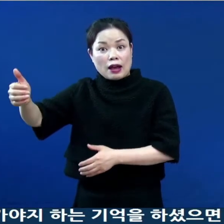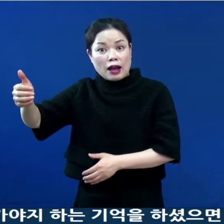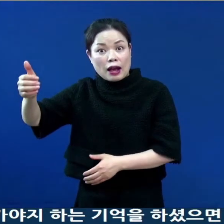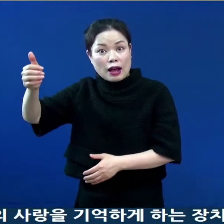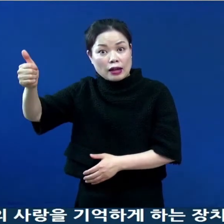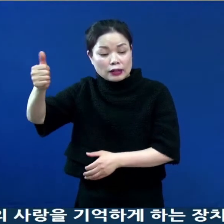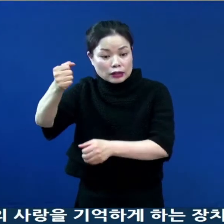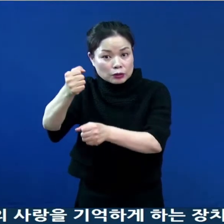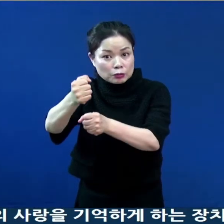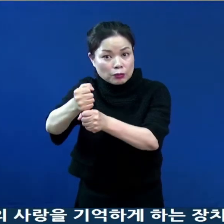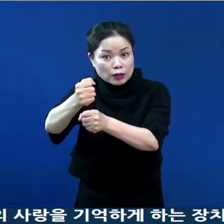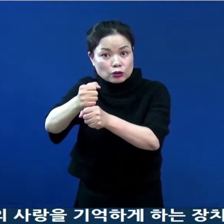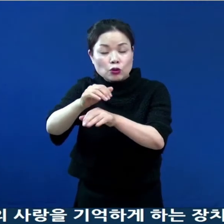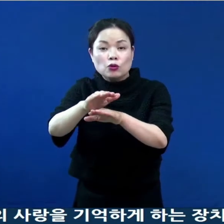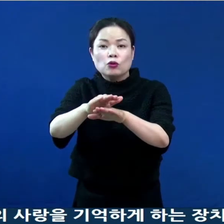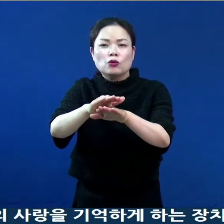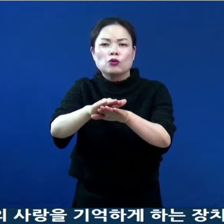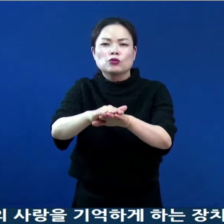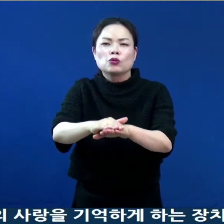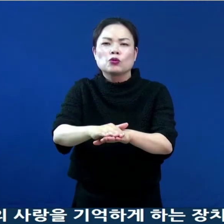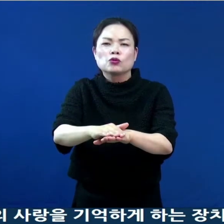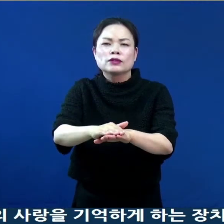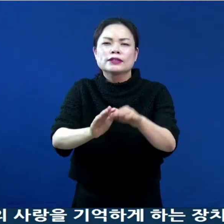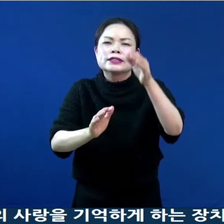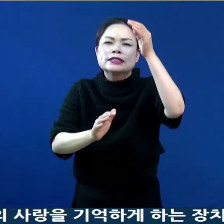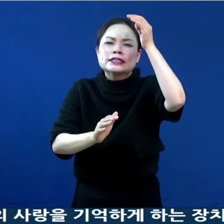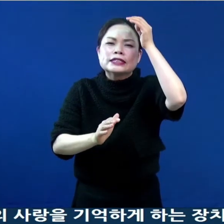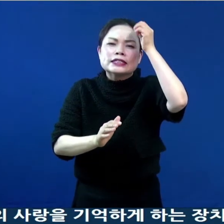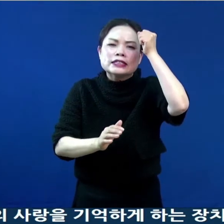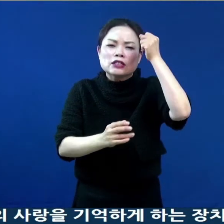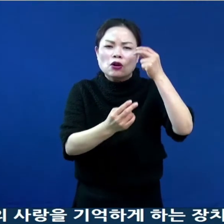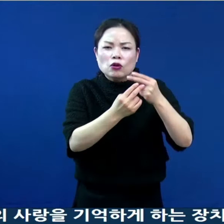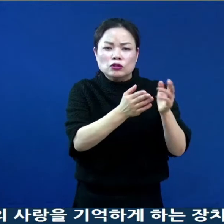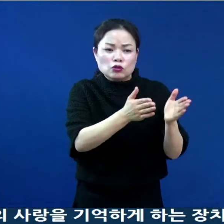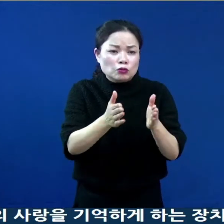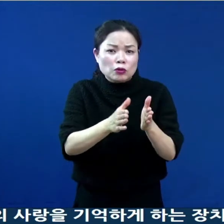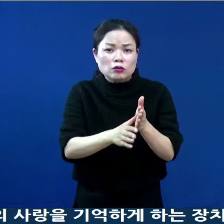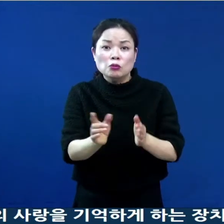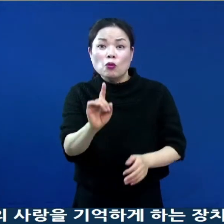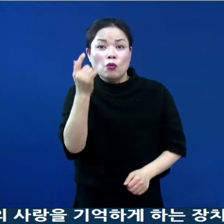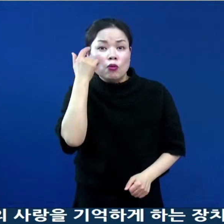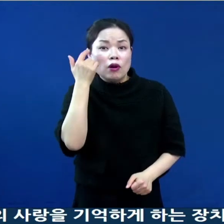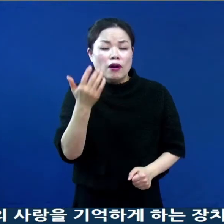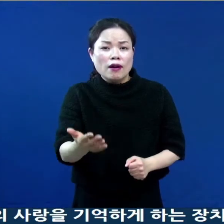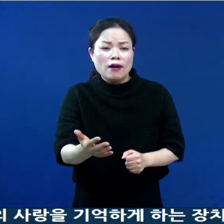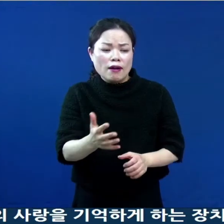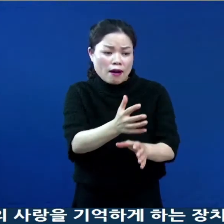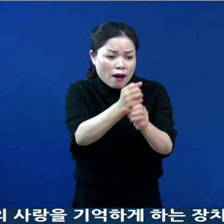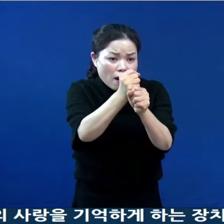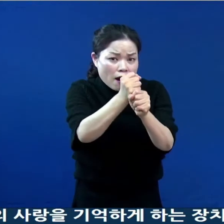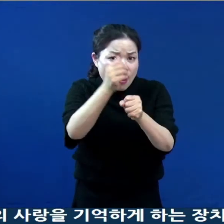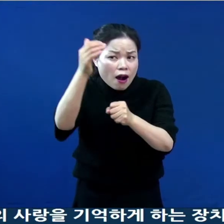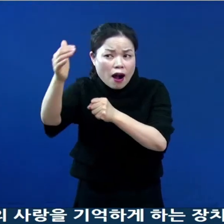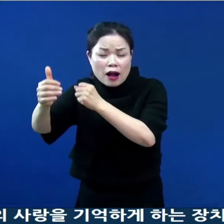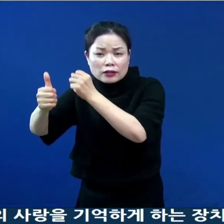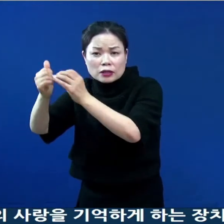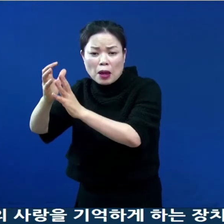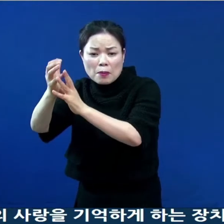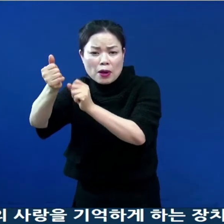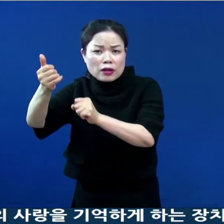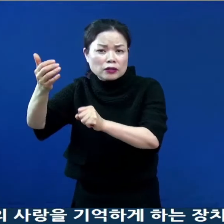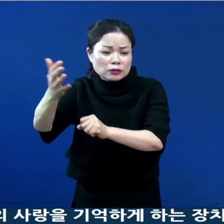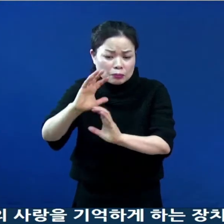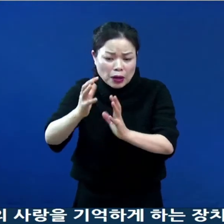하나님이 만들어 놓으신 기억 장치의 핵심은 뭔가? 하나님의 백성들로